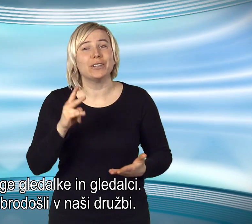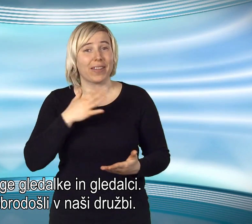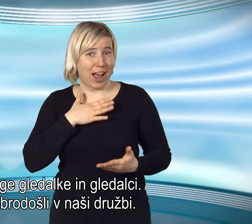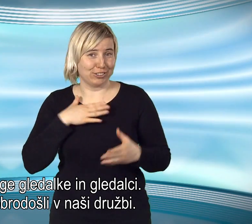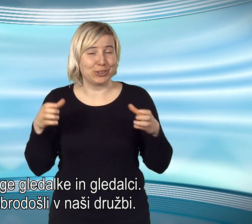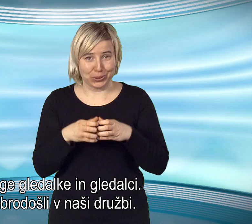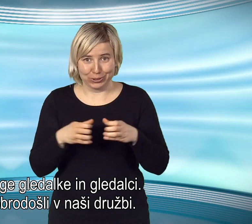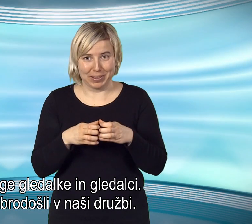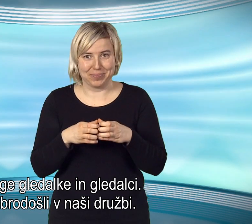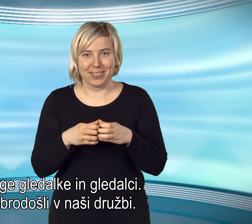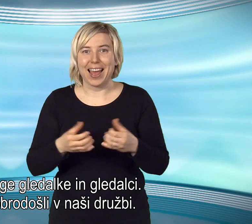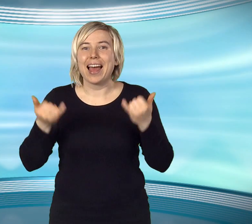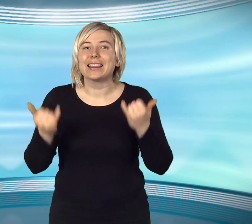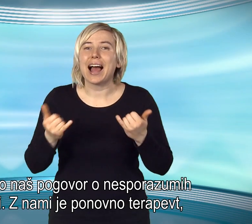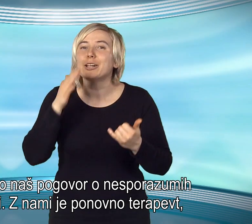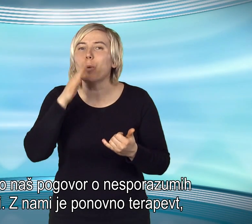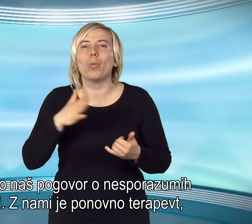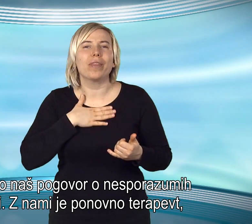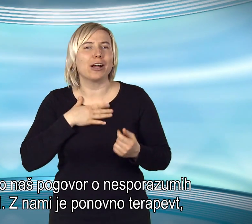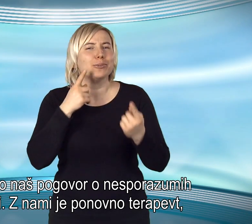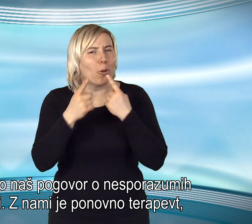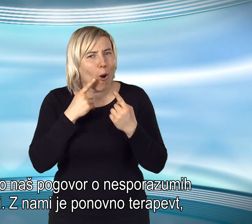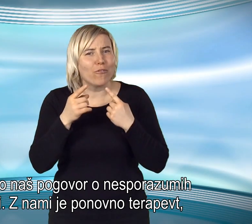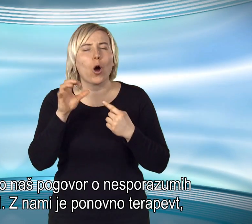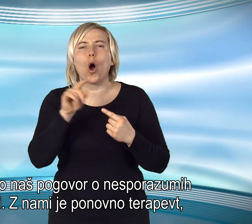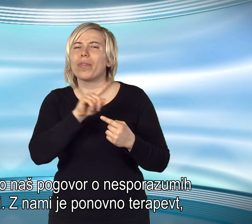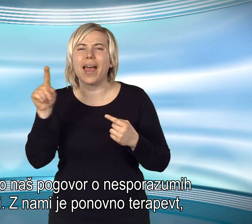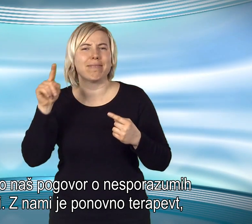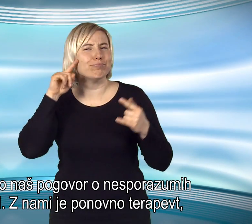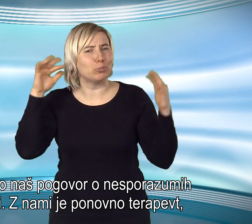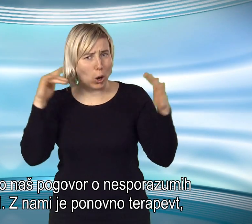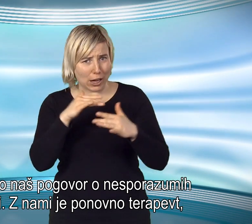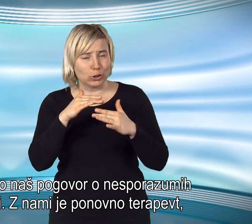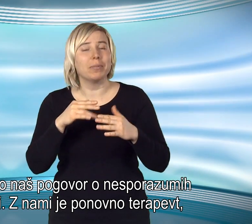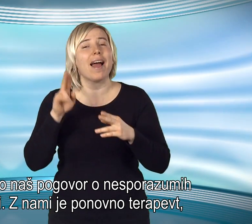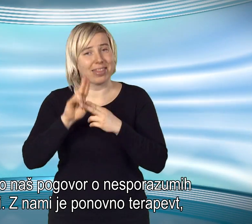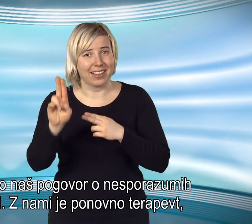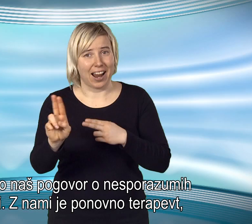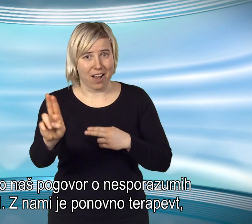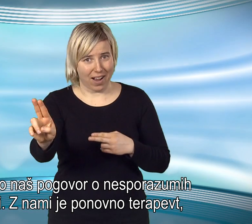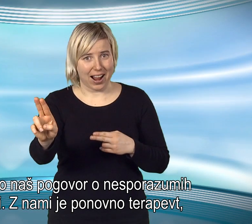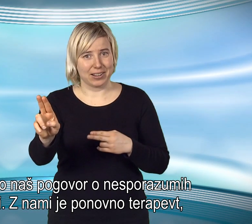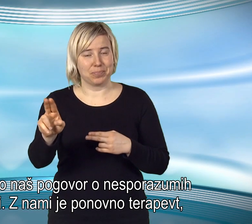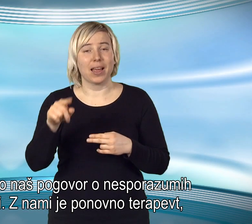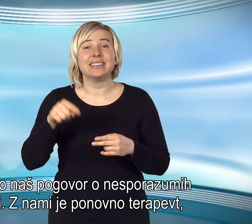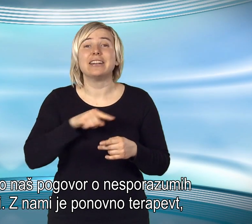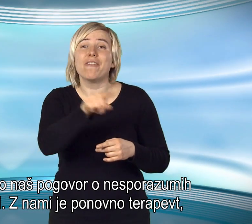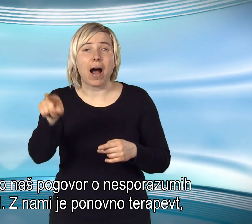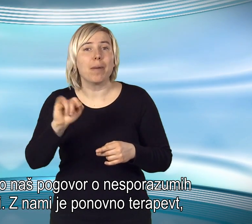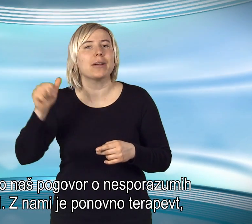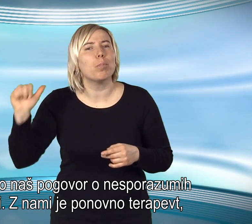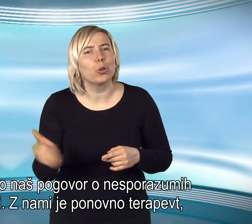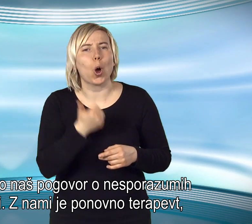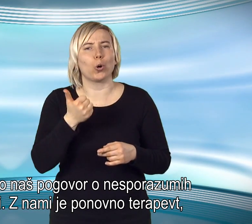dobrodošli v naši družbi. Danes bomo naš pogovor o nesporazumih nadaljevali. Z